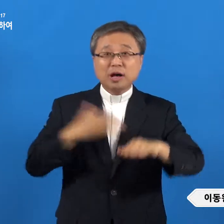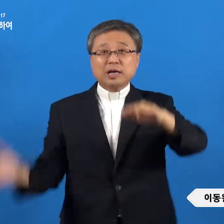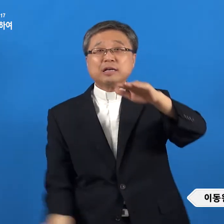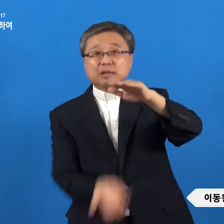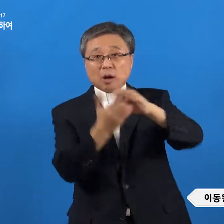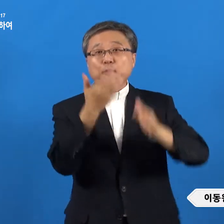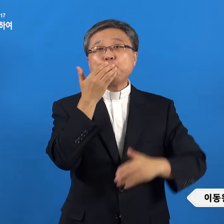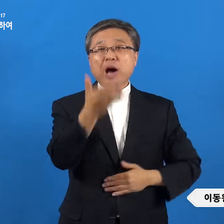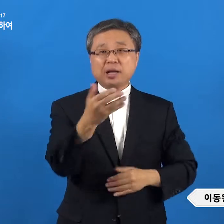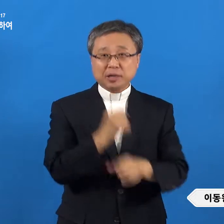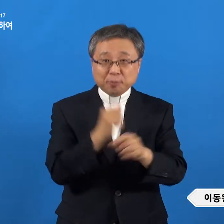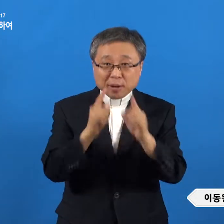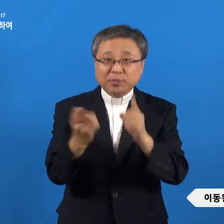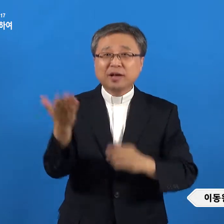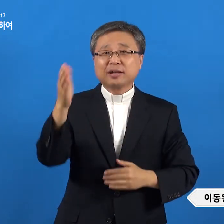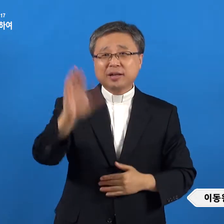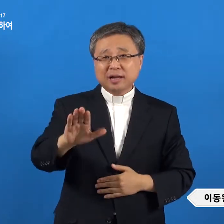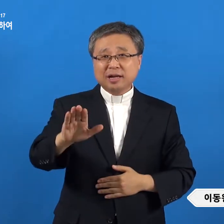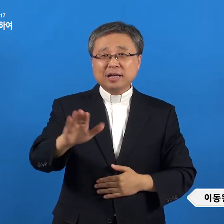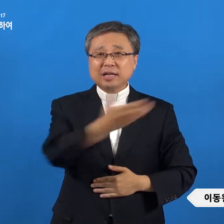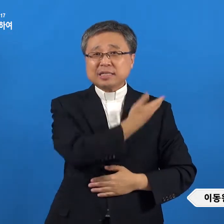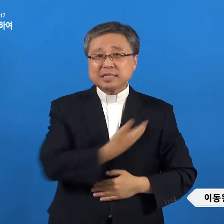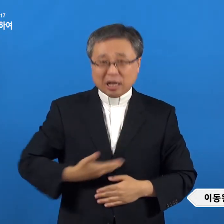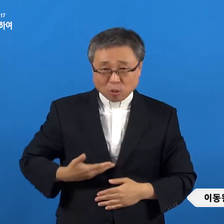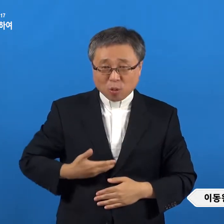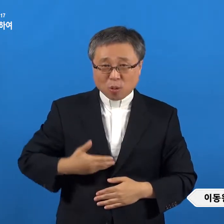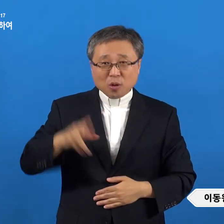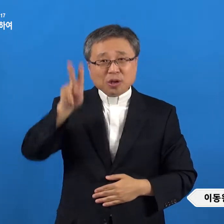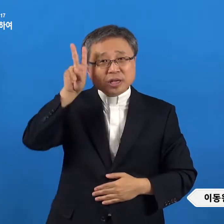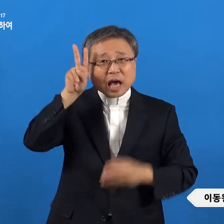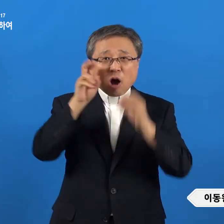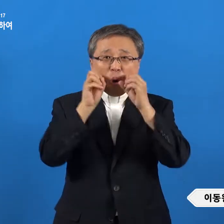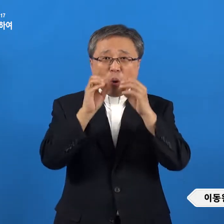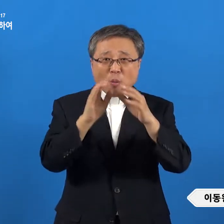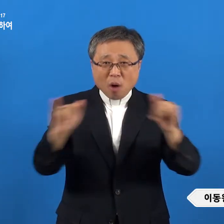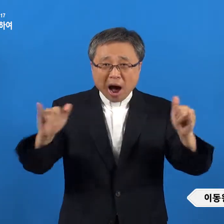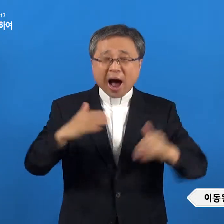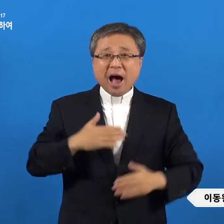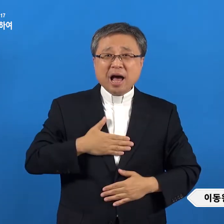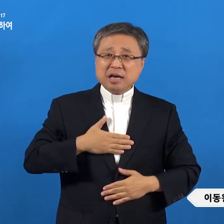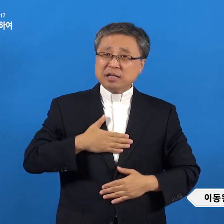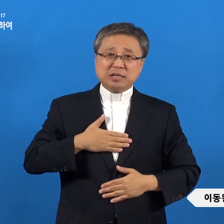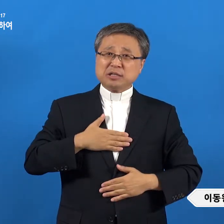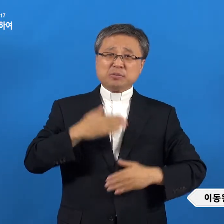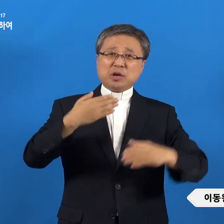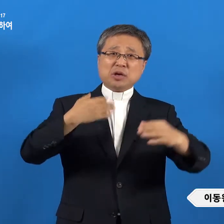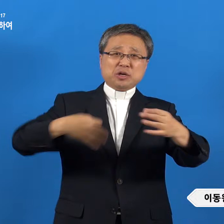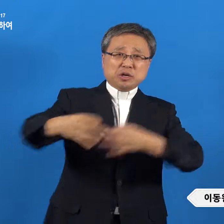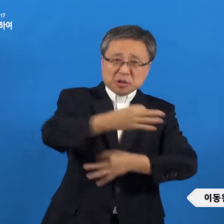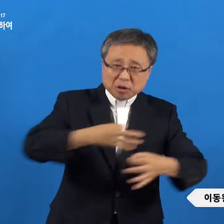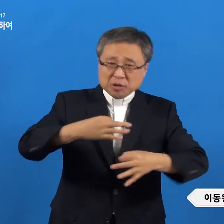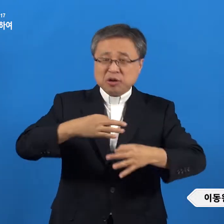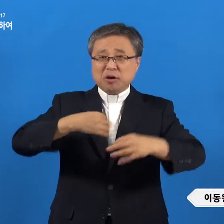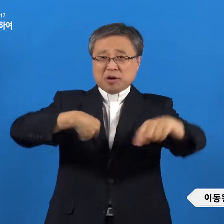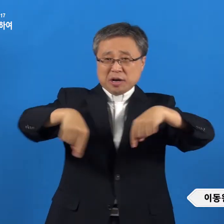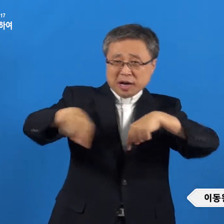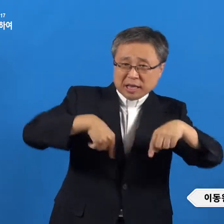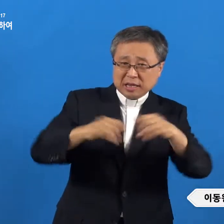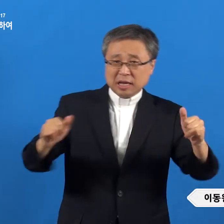말합니다. 그러나 사도 야고보는 경영가들이 별로 강조하지 않는 훨씬 더 중요한 문제를